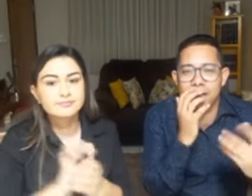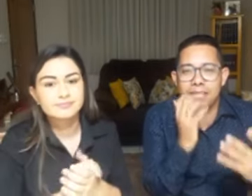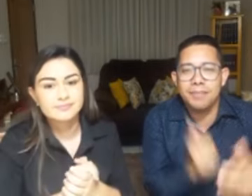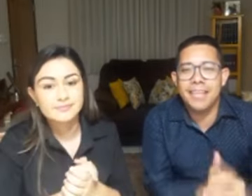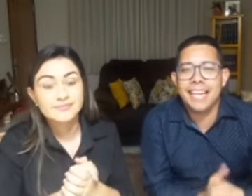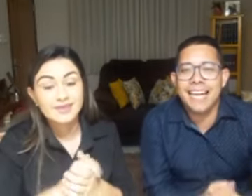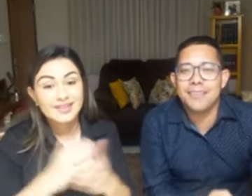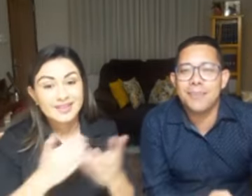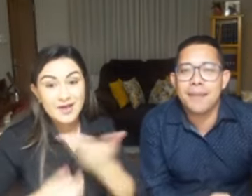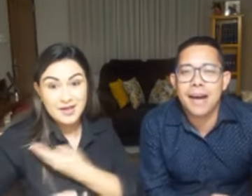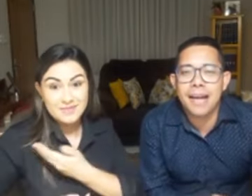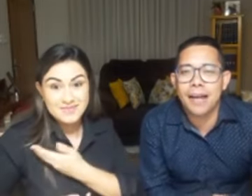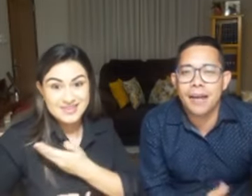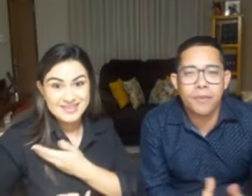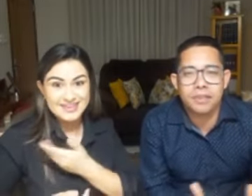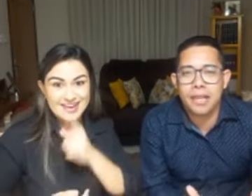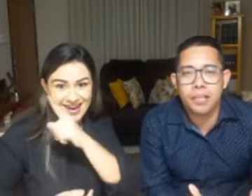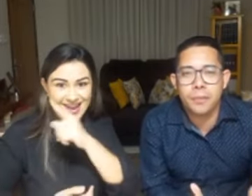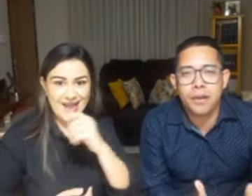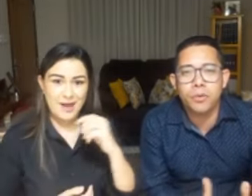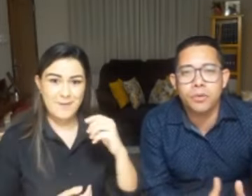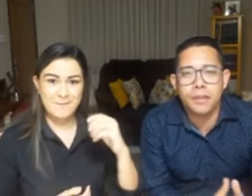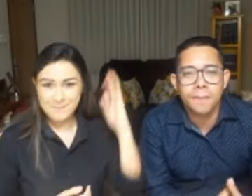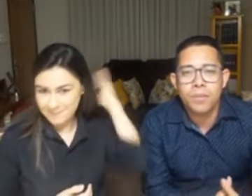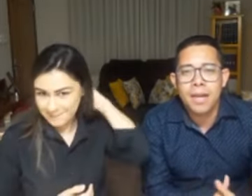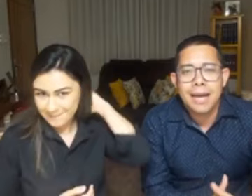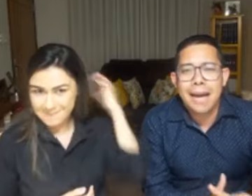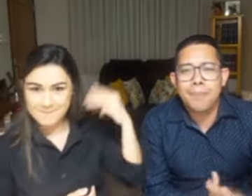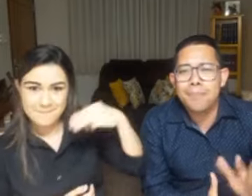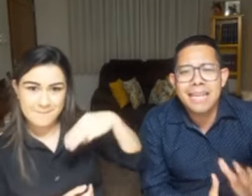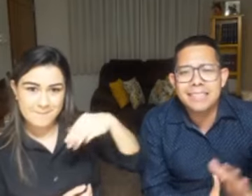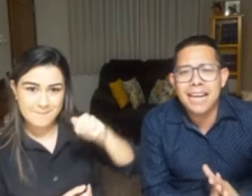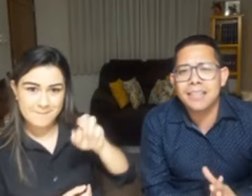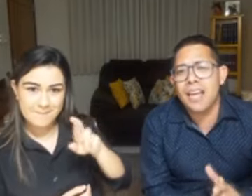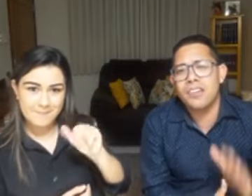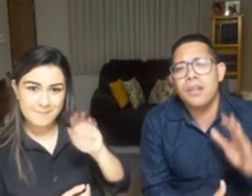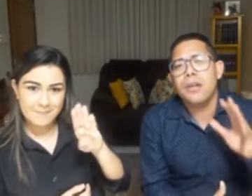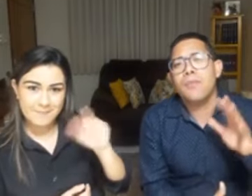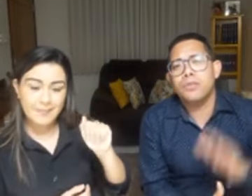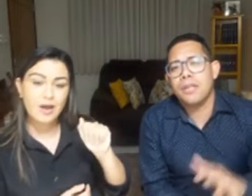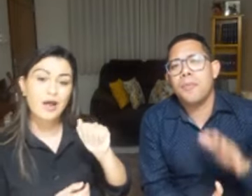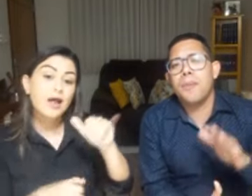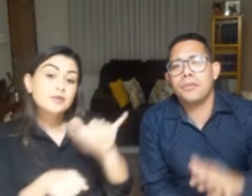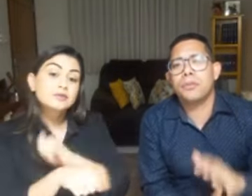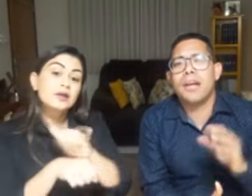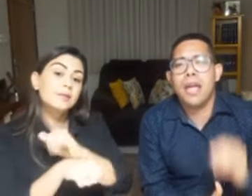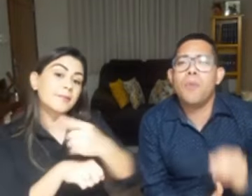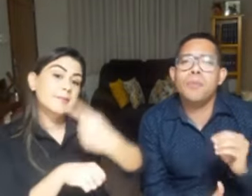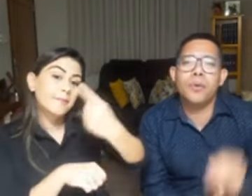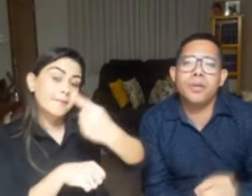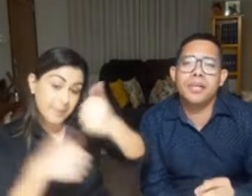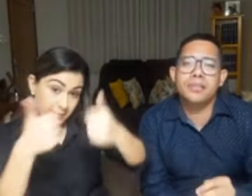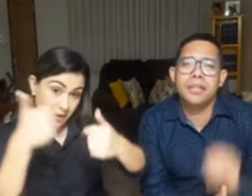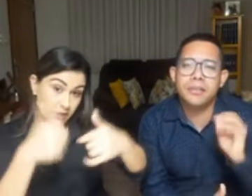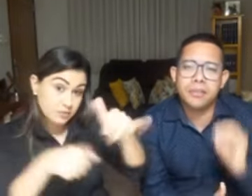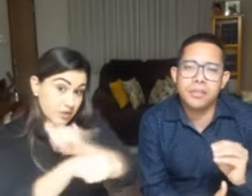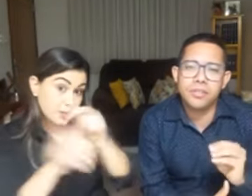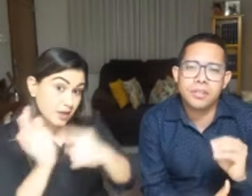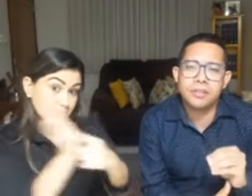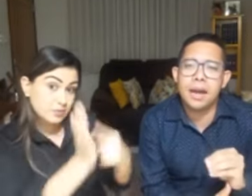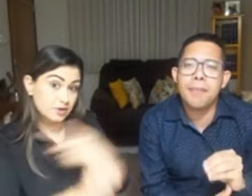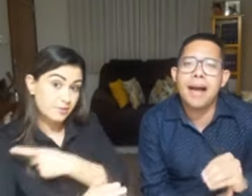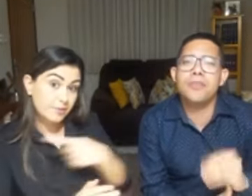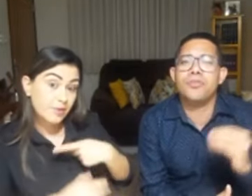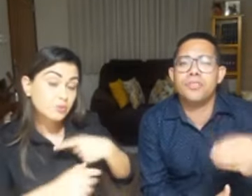essa nossa amiga lá de Marabá, né, foi excelente pergunta. A primeira estratégia, mostrar para o pastor a real importância